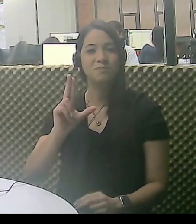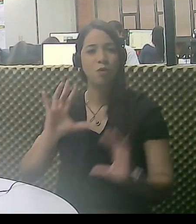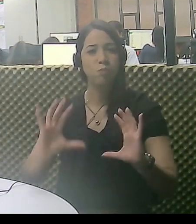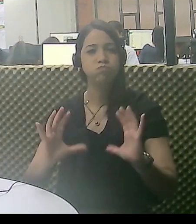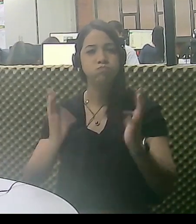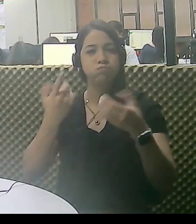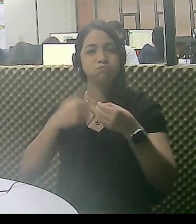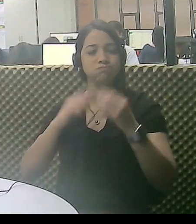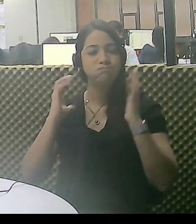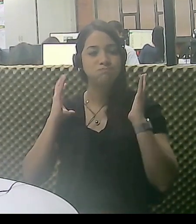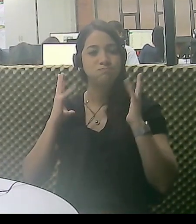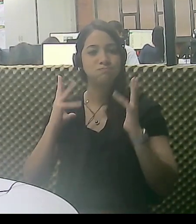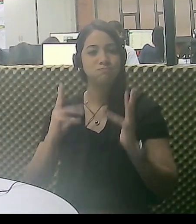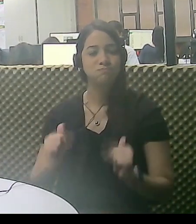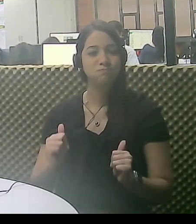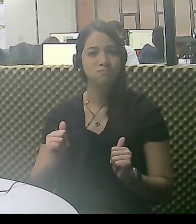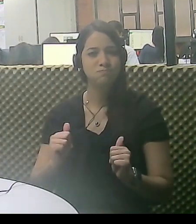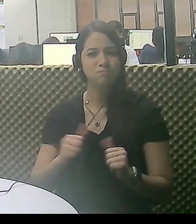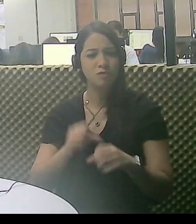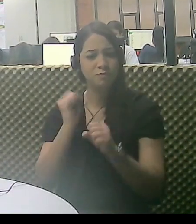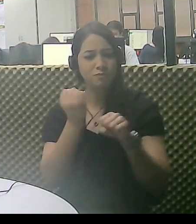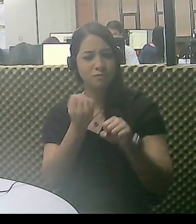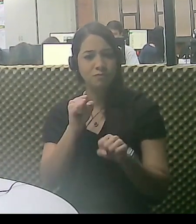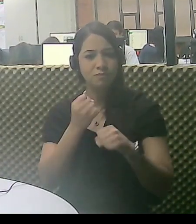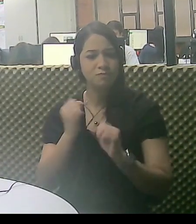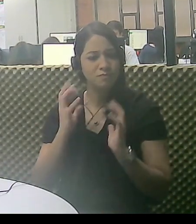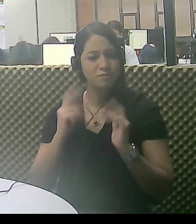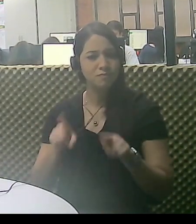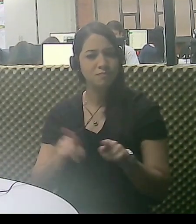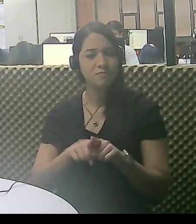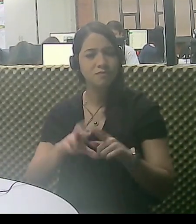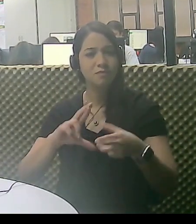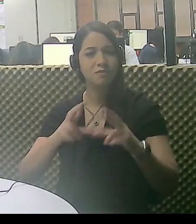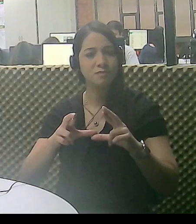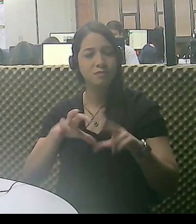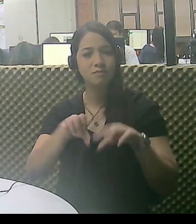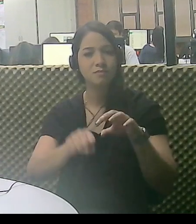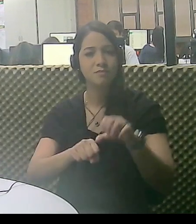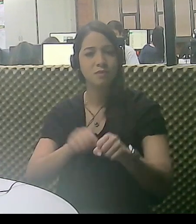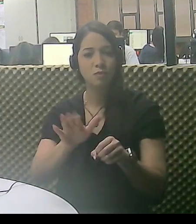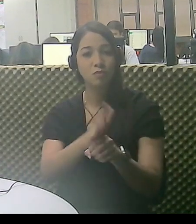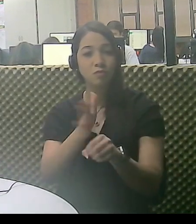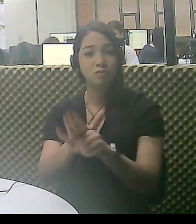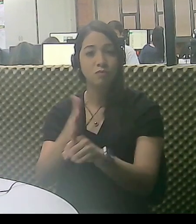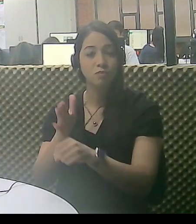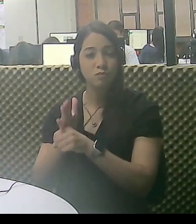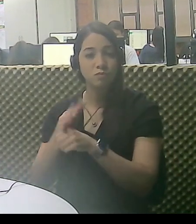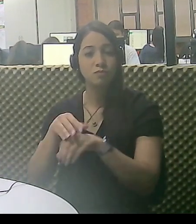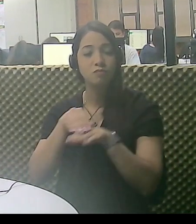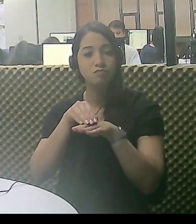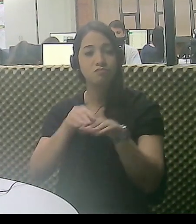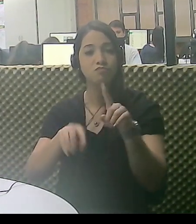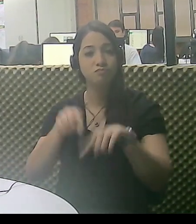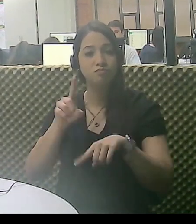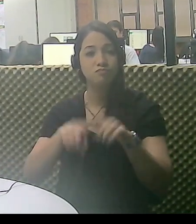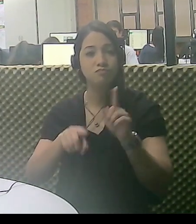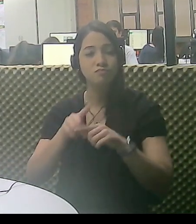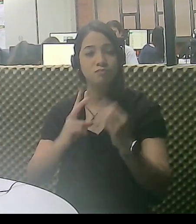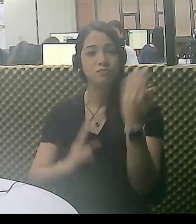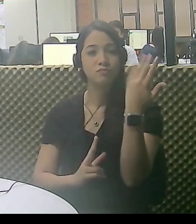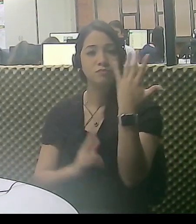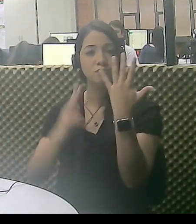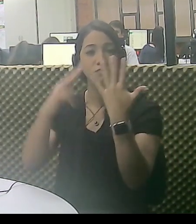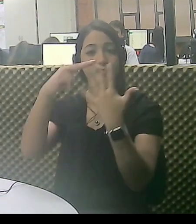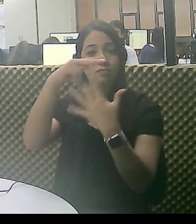mutirão Cidade Limpa. Mais que varrer e limpar, tem catatreco, tapa buracos, leva entulho, faz poda,